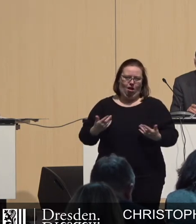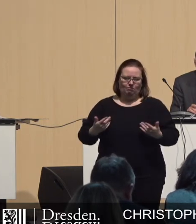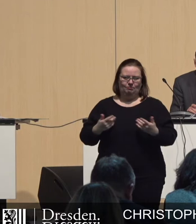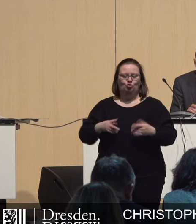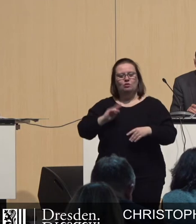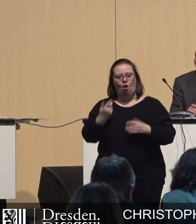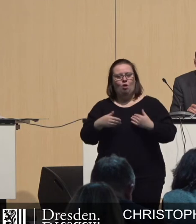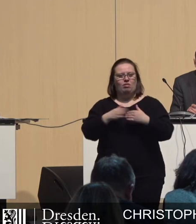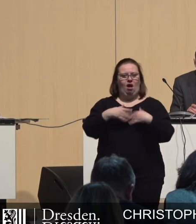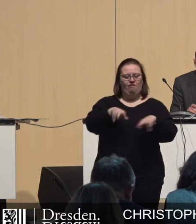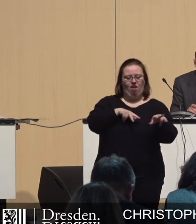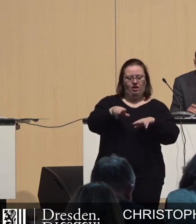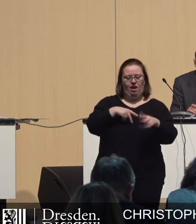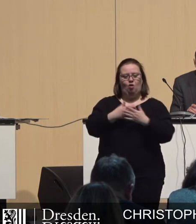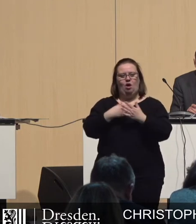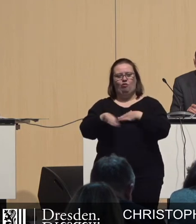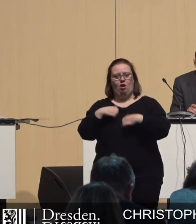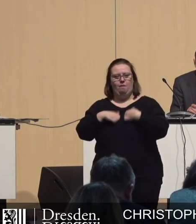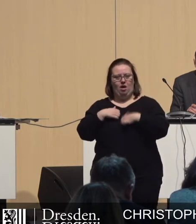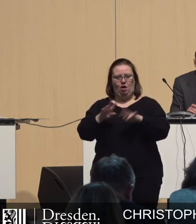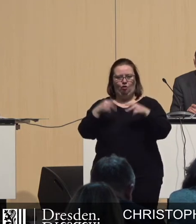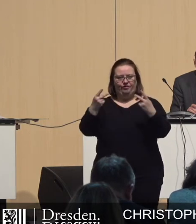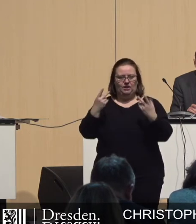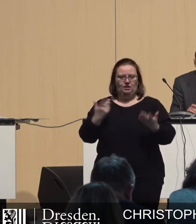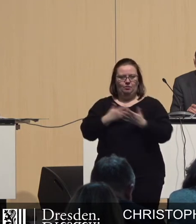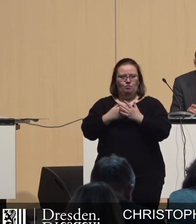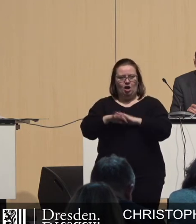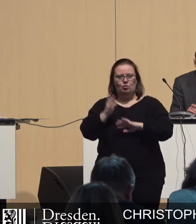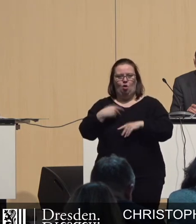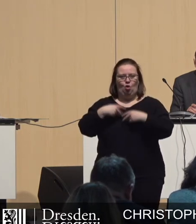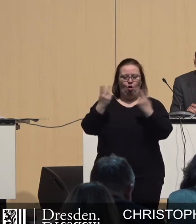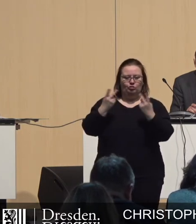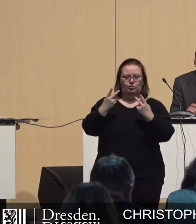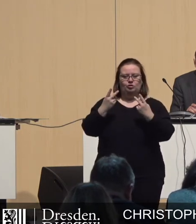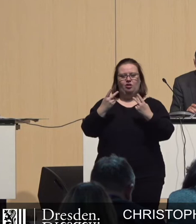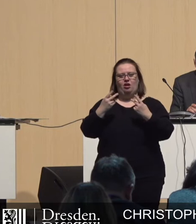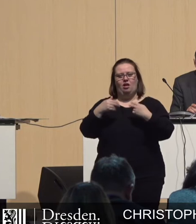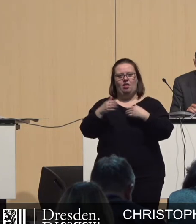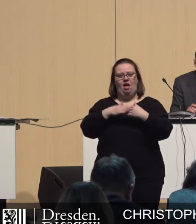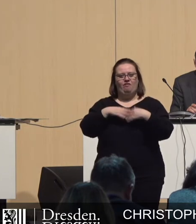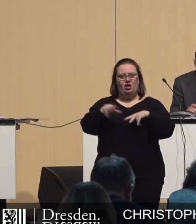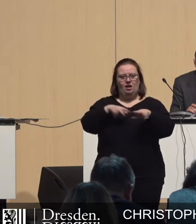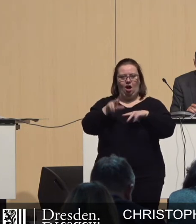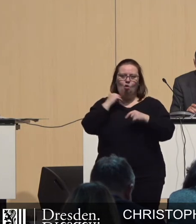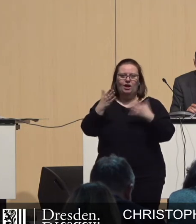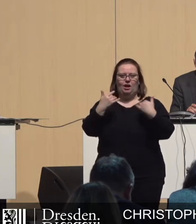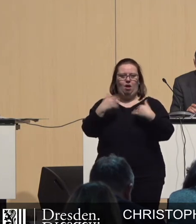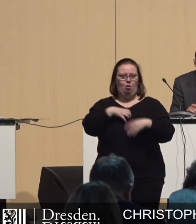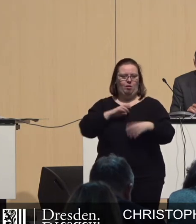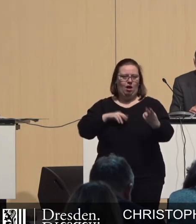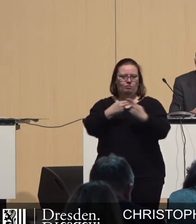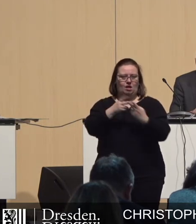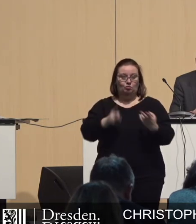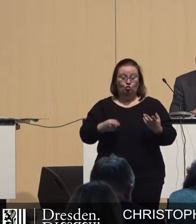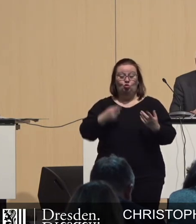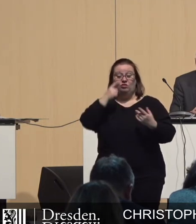auch im Nahverkehr und mit den Investitionen ja explizit auch zur Verbesserung des ÖPNV und entsprechend der Klimaproblematik bei. So, und wenn